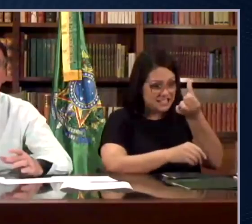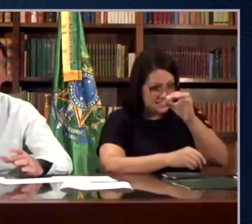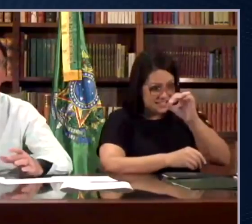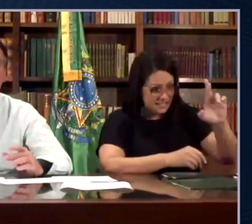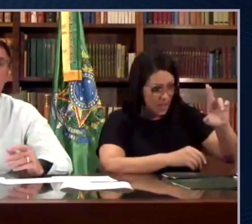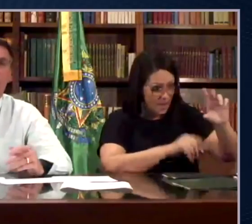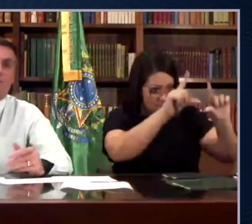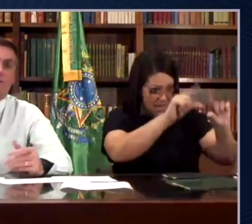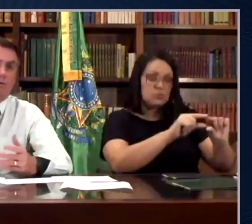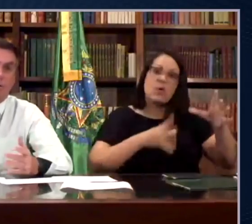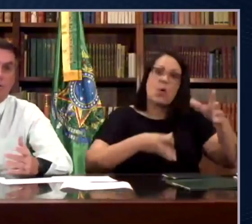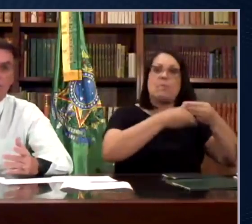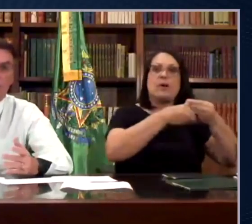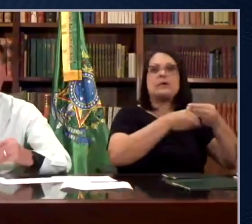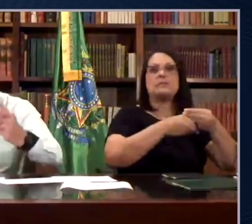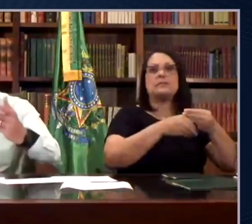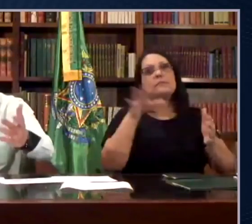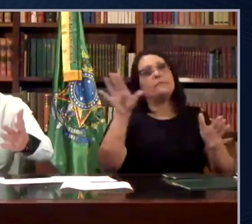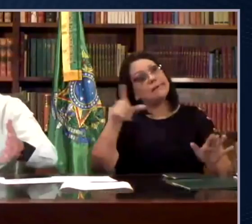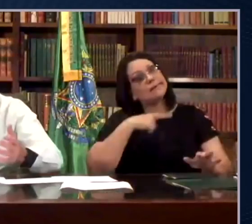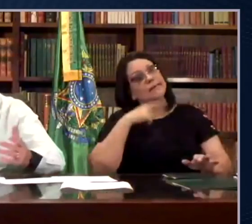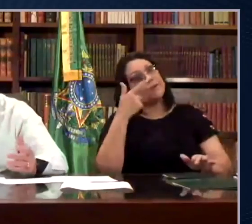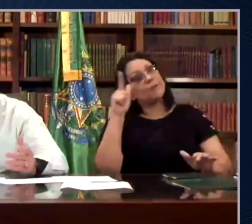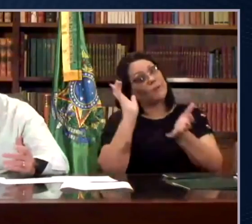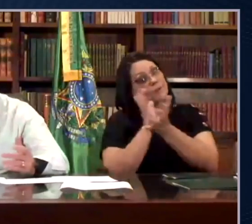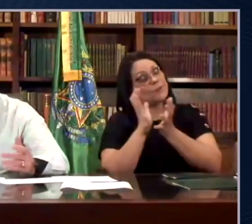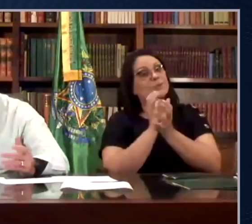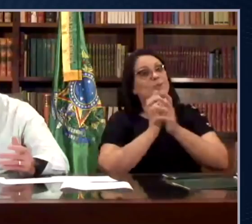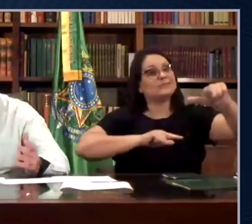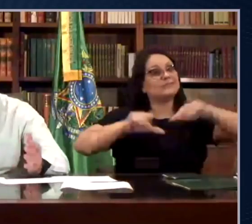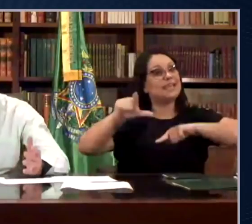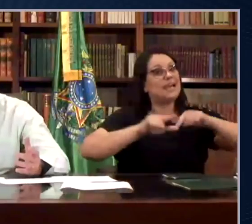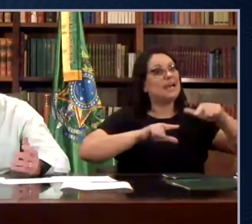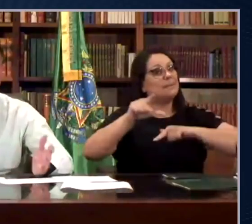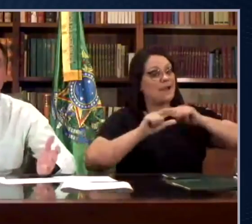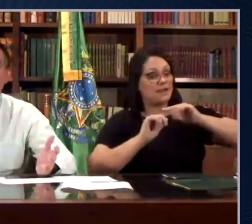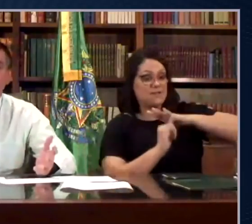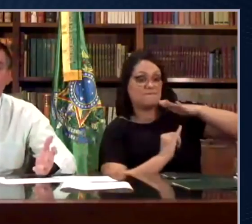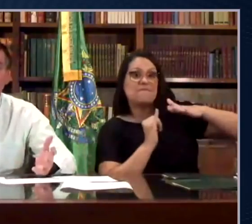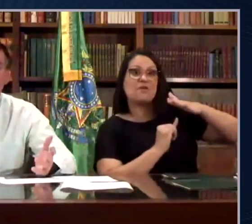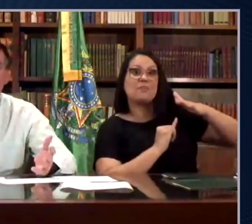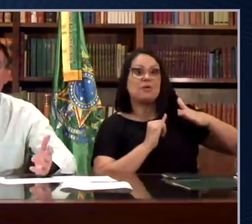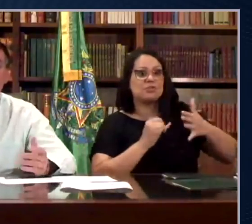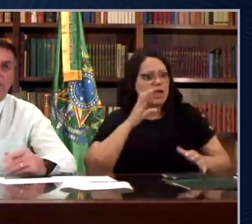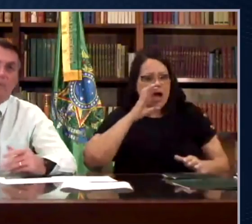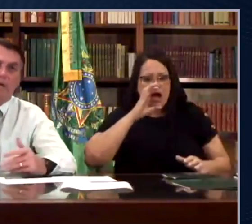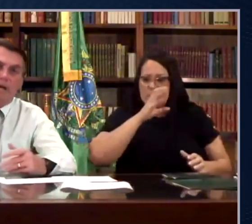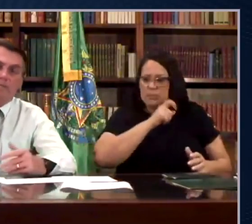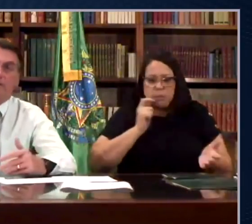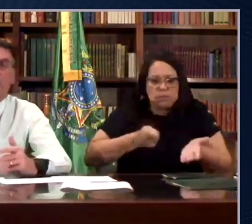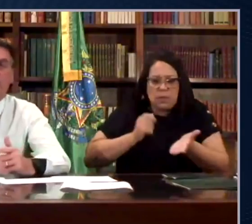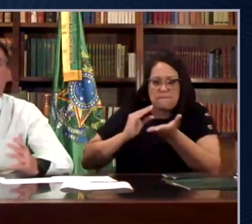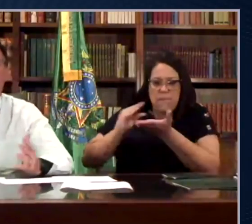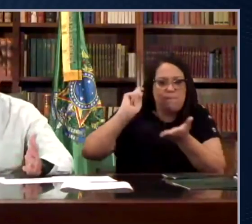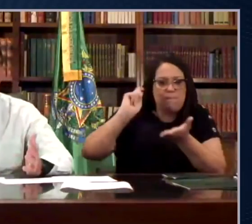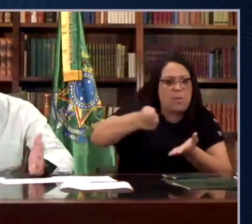receber a mesma coisa. Agora, os autônomos, tem outras bases que estão buscando, que são os informais, para pagar com rapidez também. Nós não